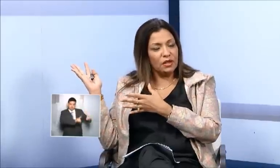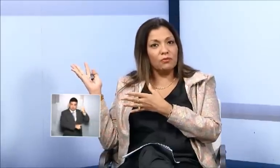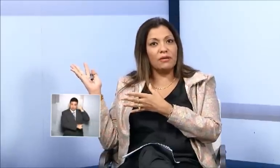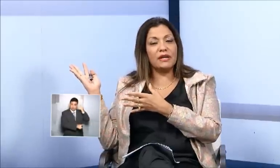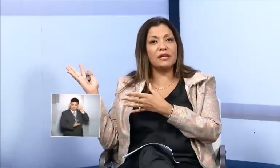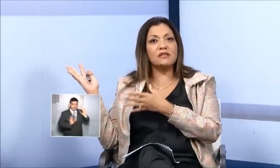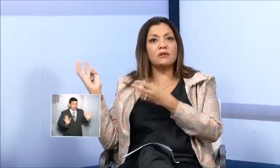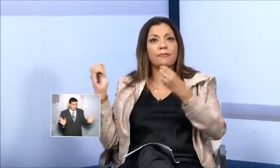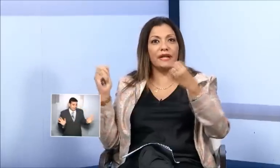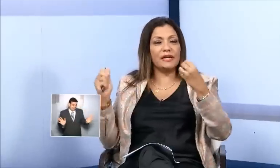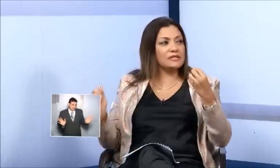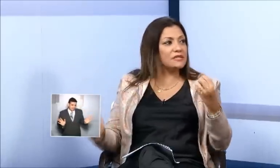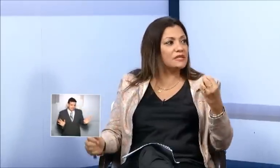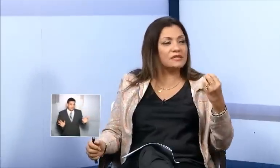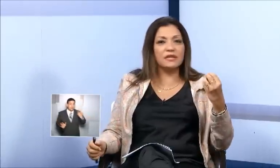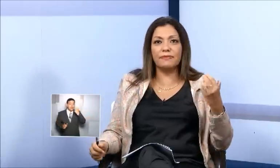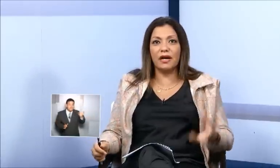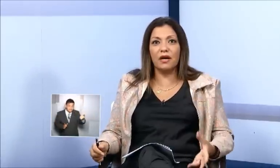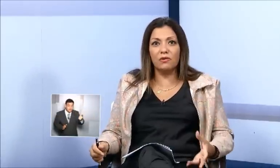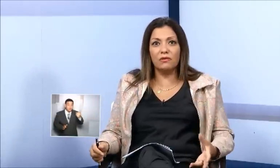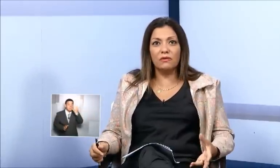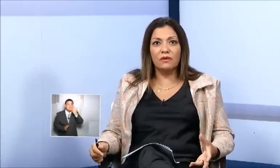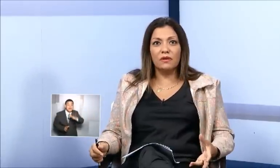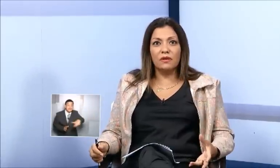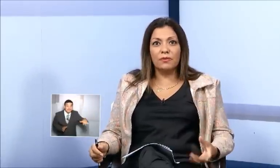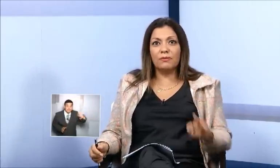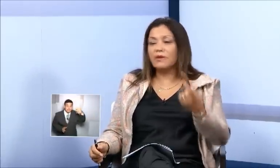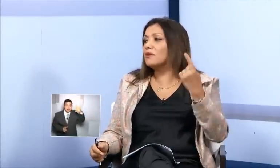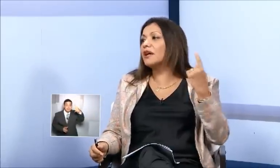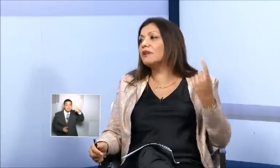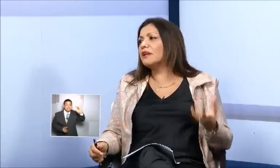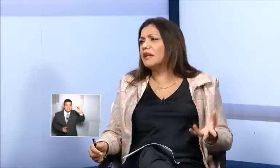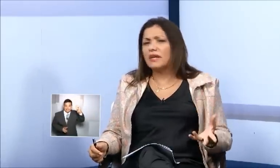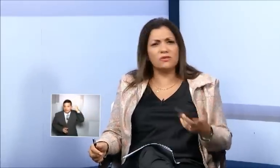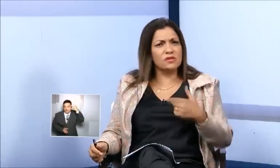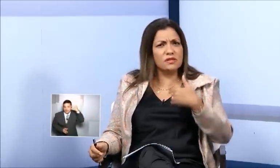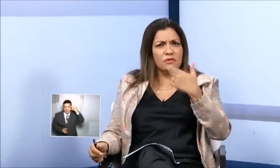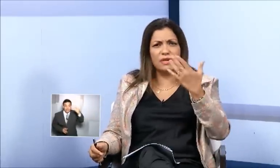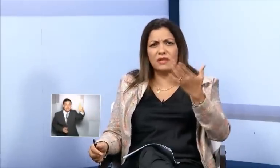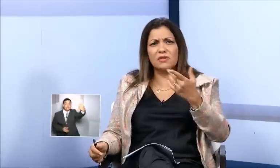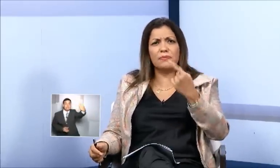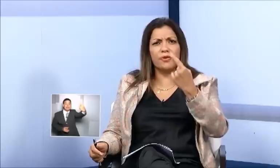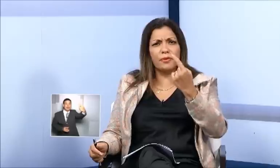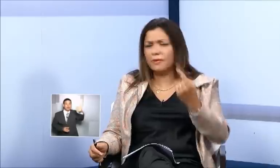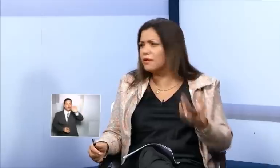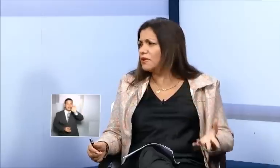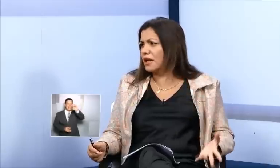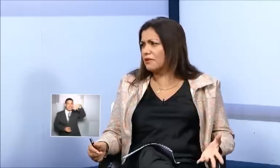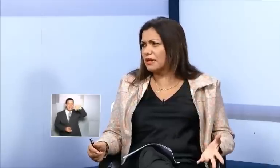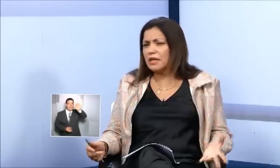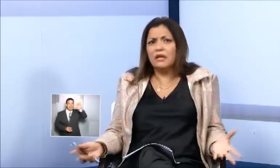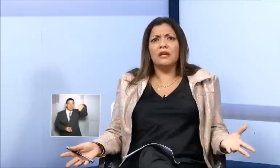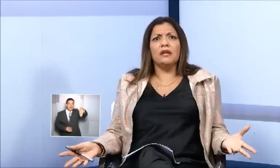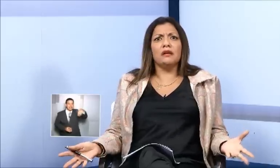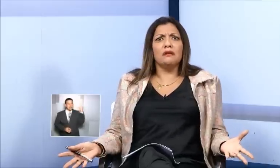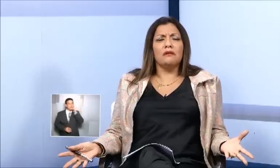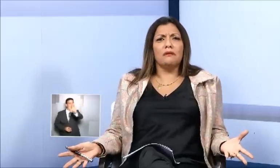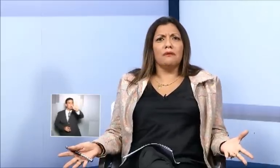ver uma criança com paralisia cerebral, primeiro lugar no Enem, não sei, se não me engano, foi primeiro lugar no